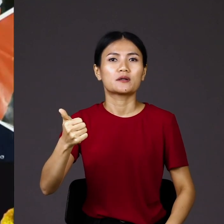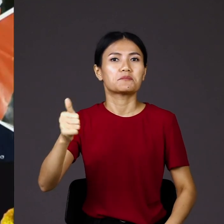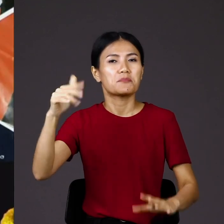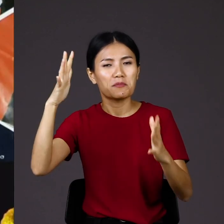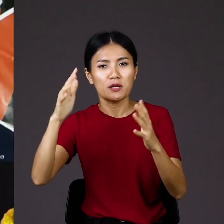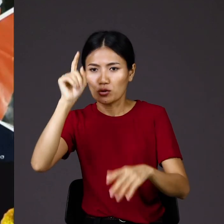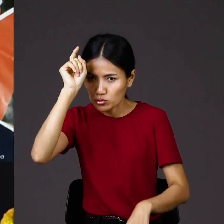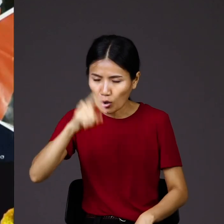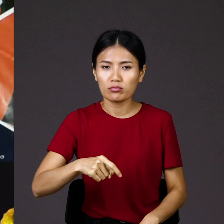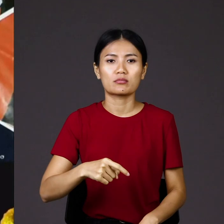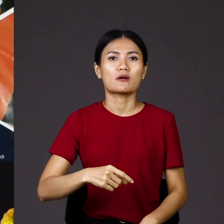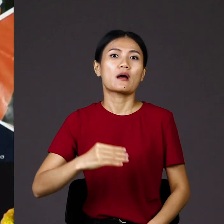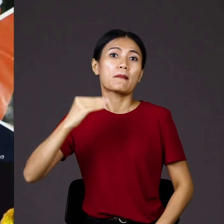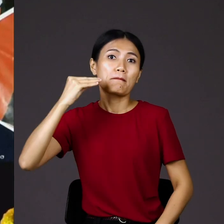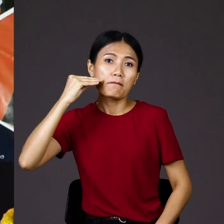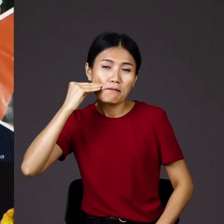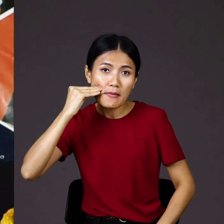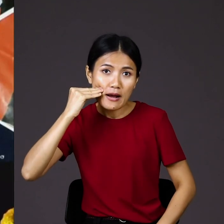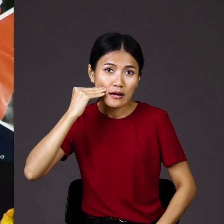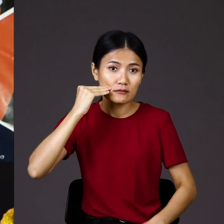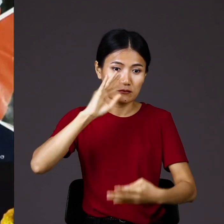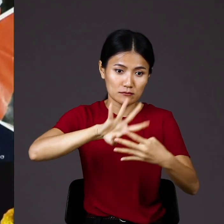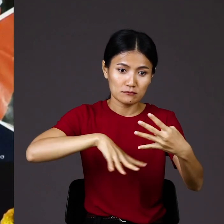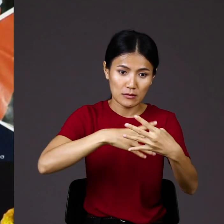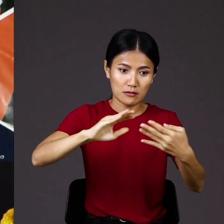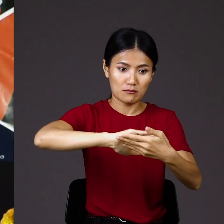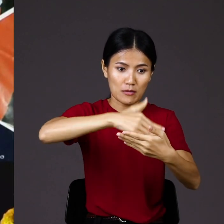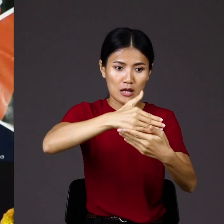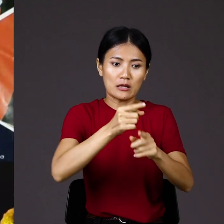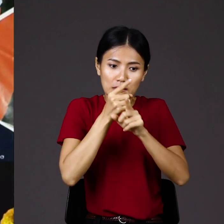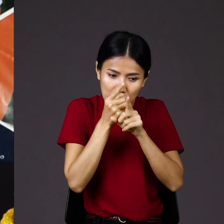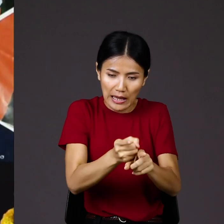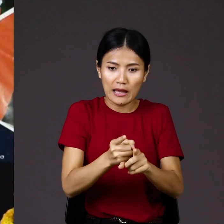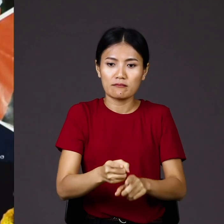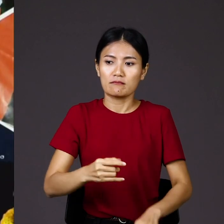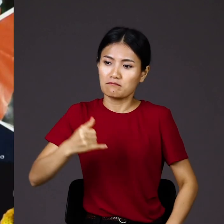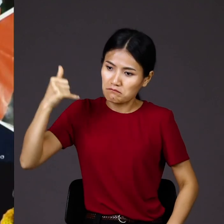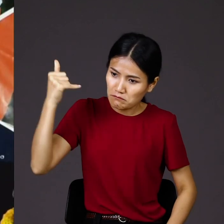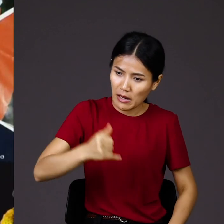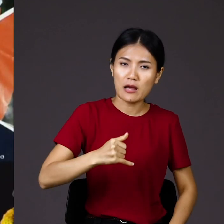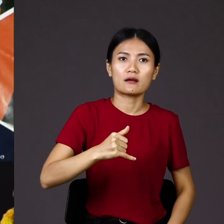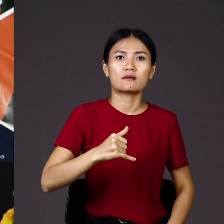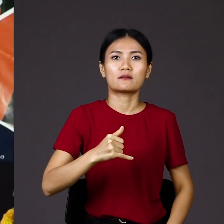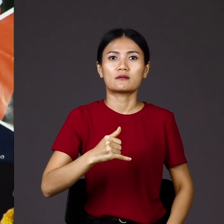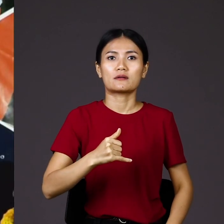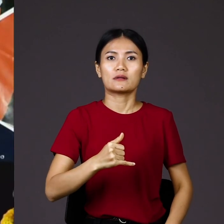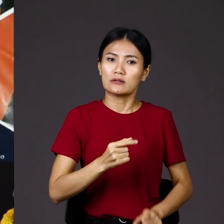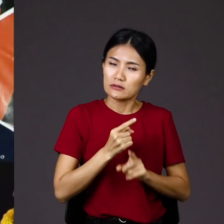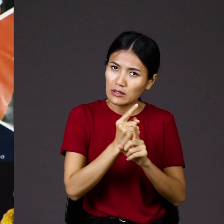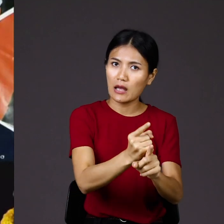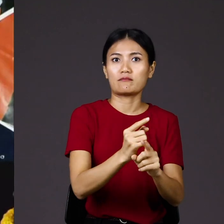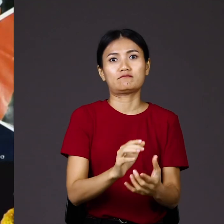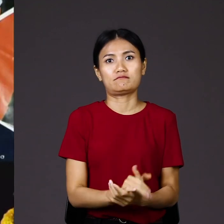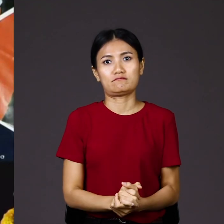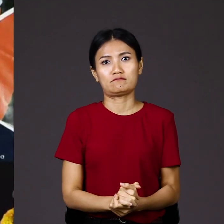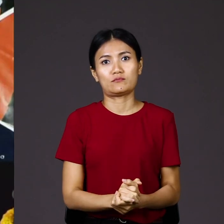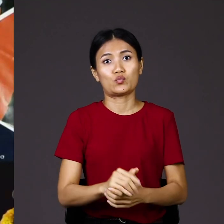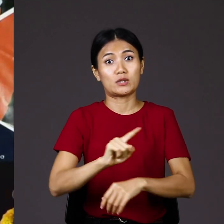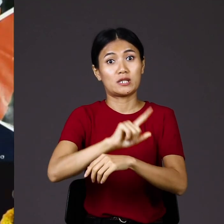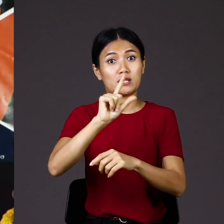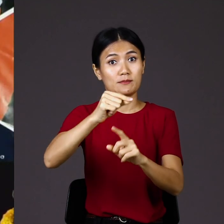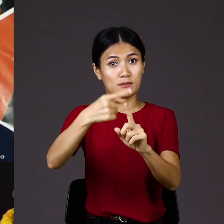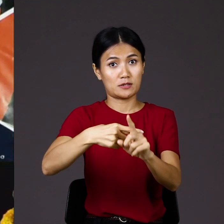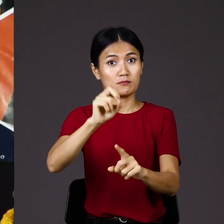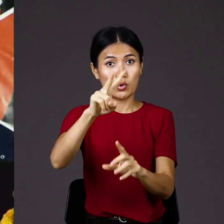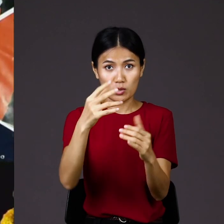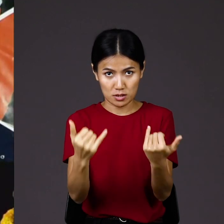ตใครอยากกานายกอบจที่นนตัวต้องอยู่ที่นนใครอยากกานายกอบจจังหวัดใดตัวต้อง